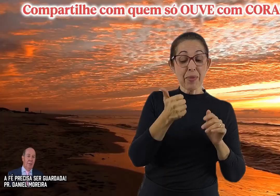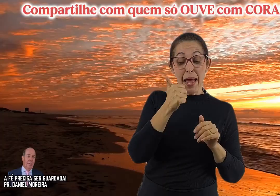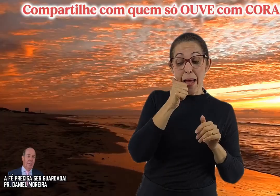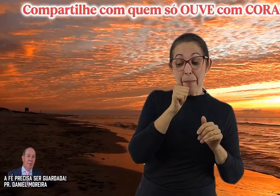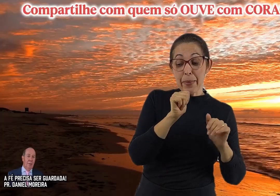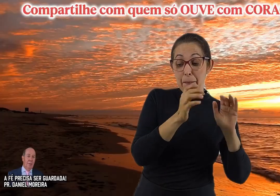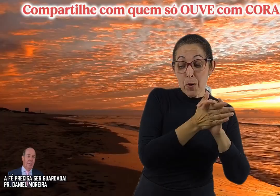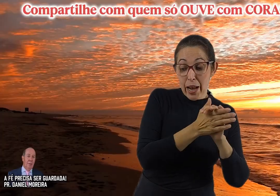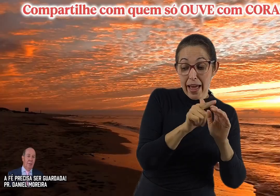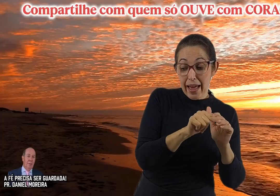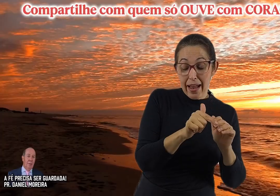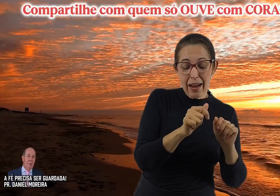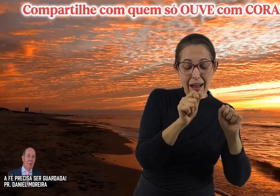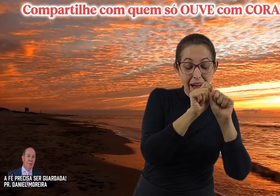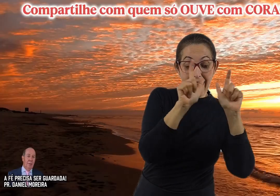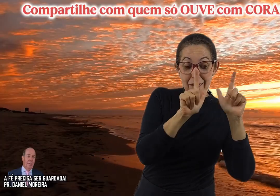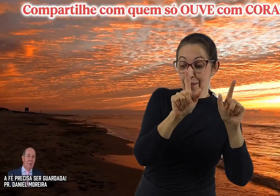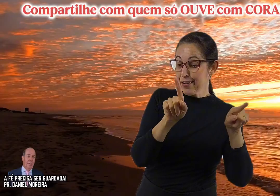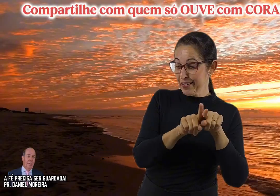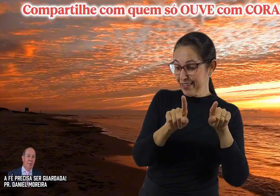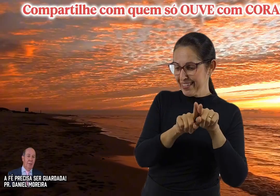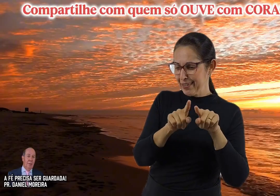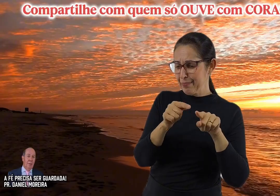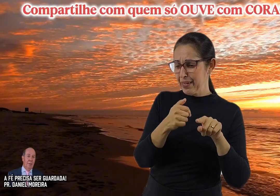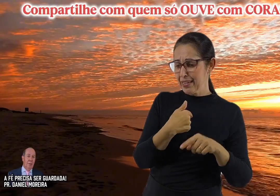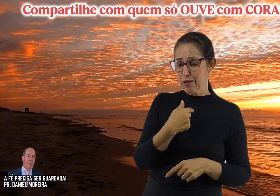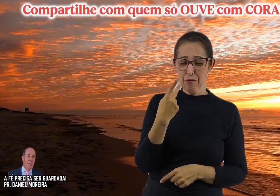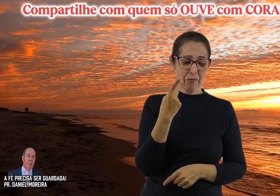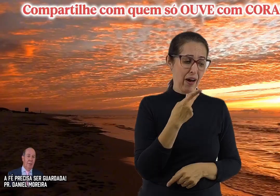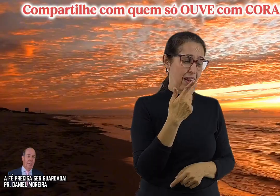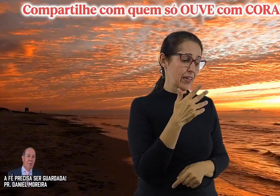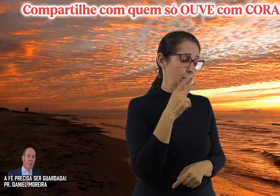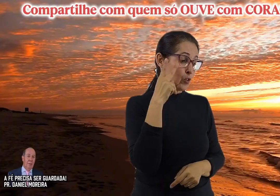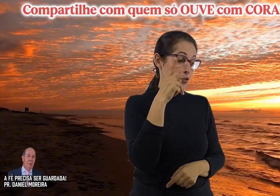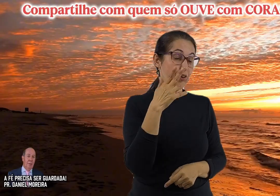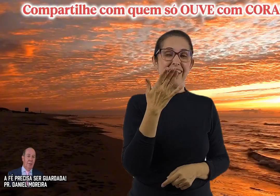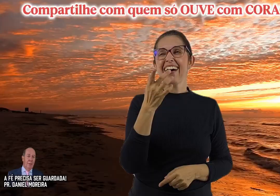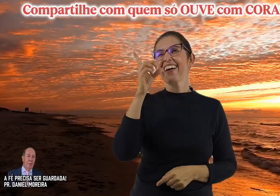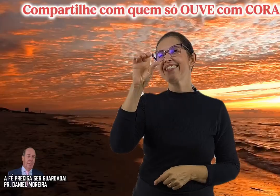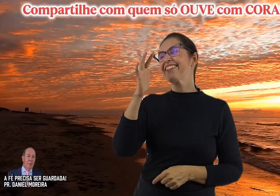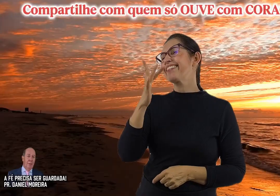fulana? Não, contei o sonho para ela, pastor. Deus me sarou,